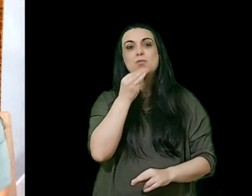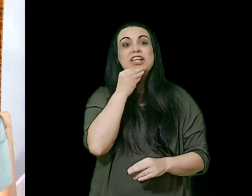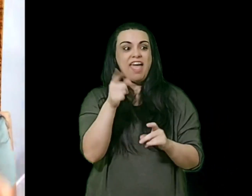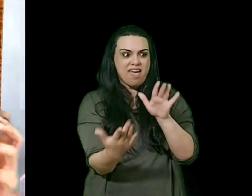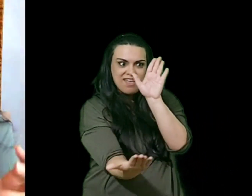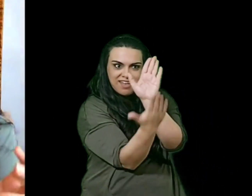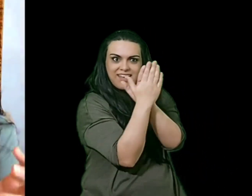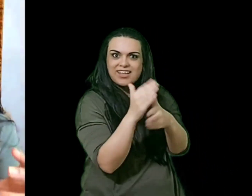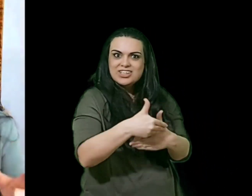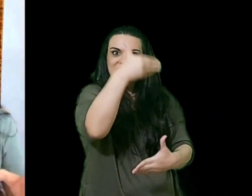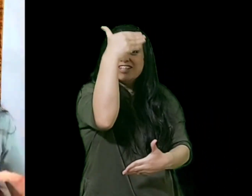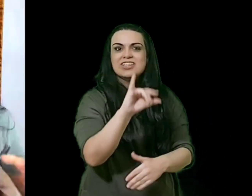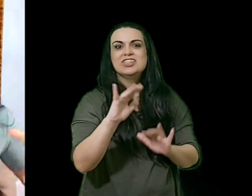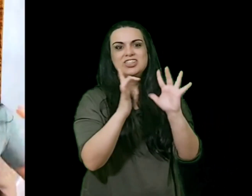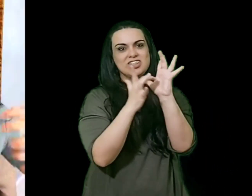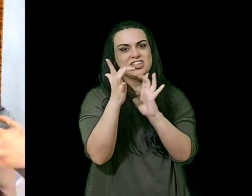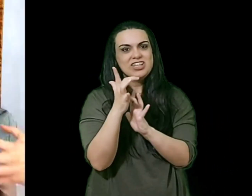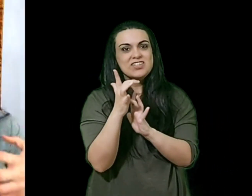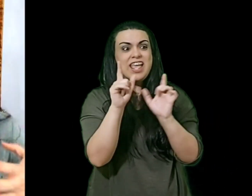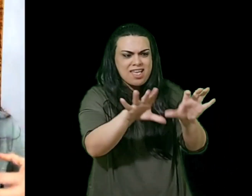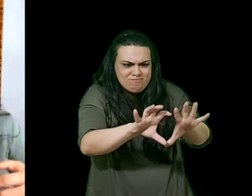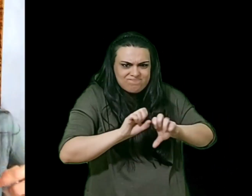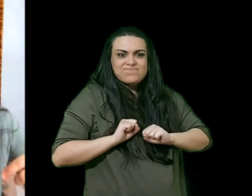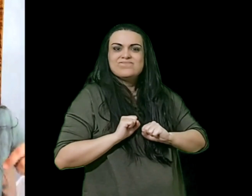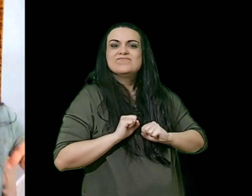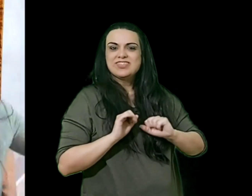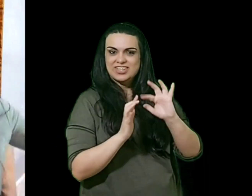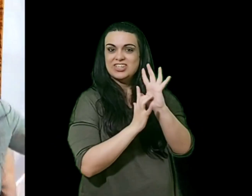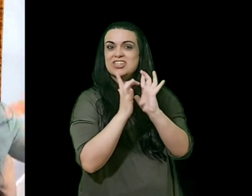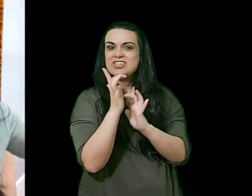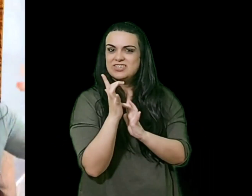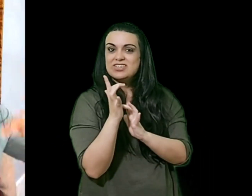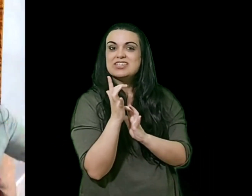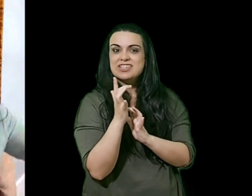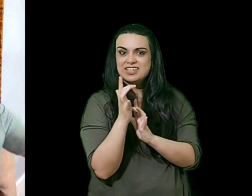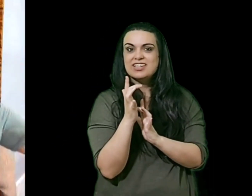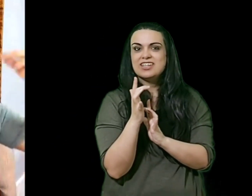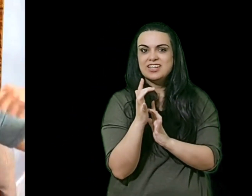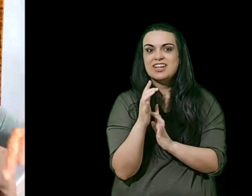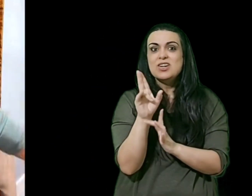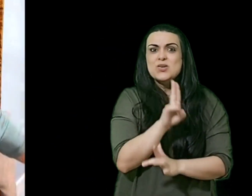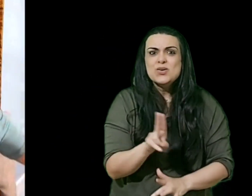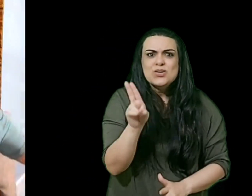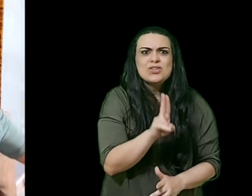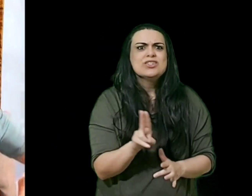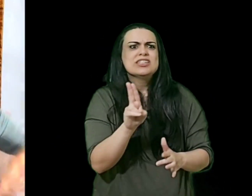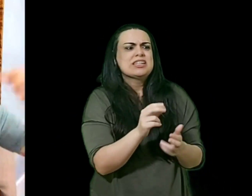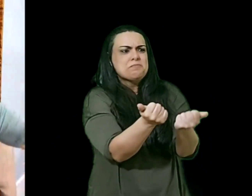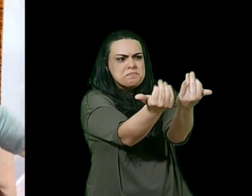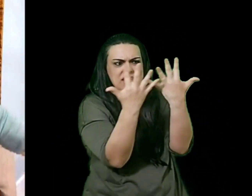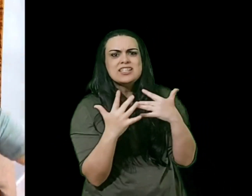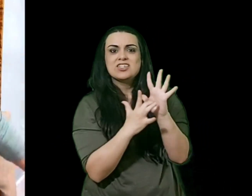Jesus. Perceba, a circunstância que eu fico achando que me limita de aproveitar